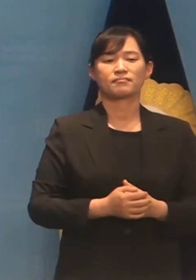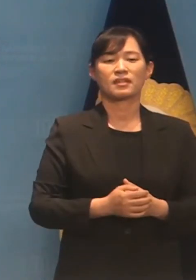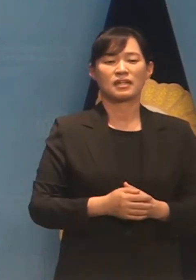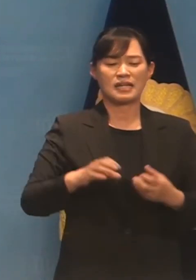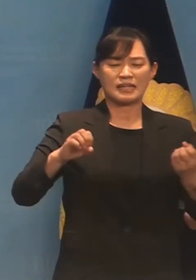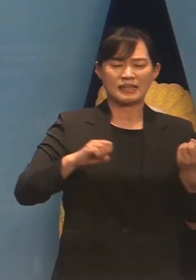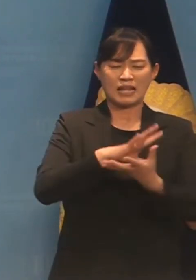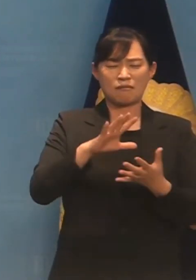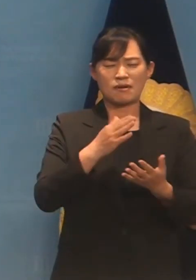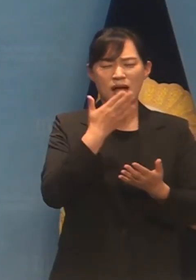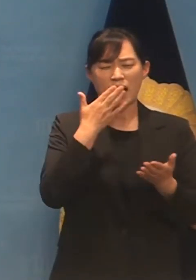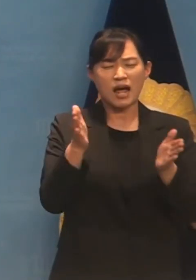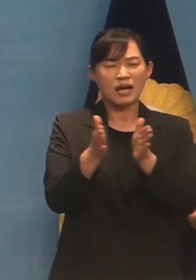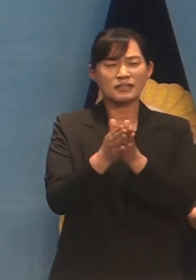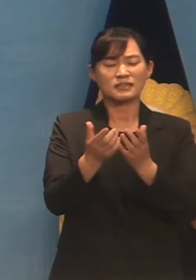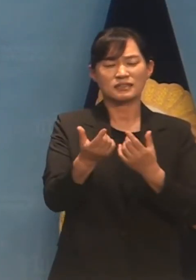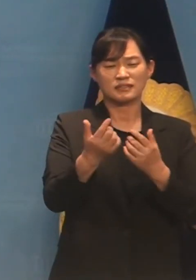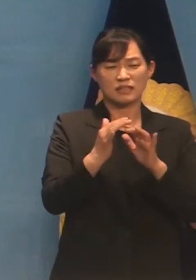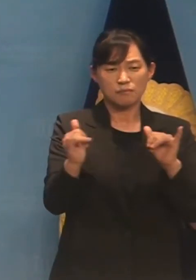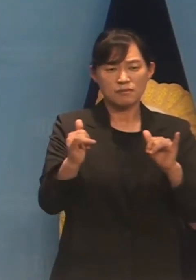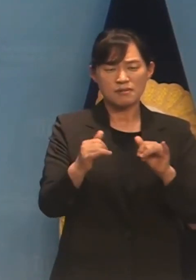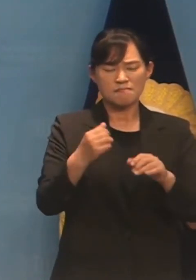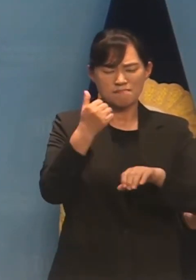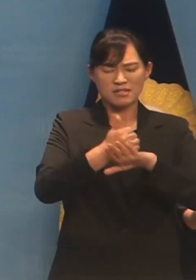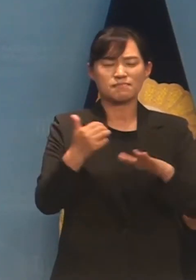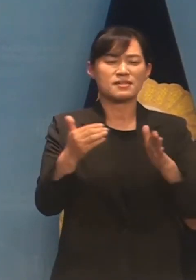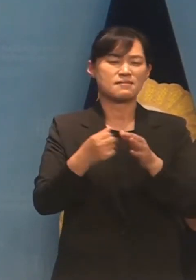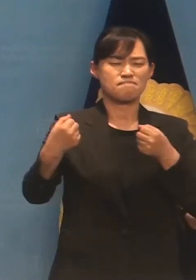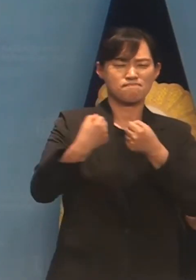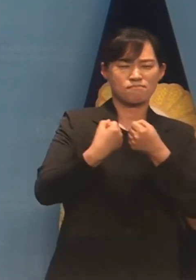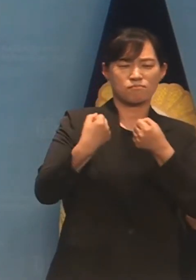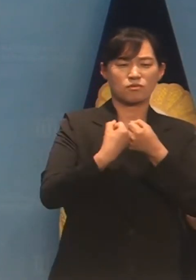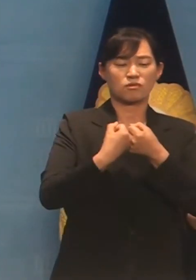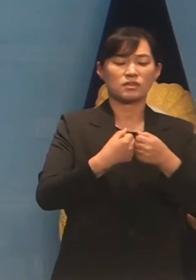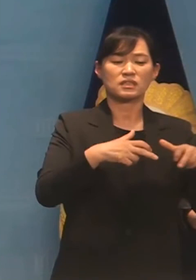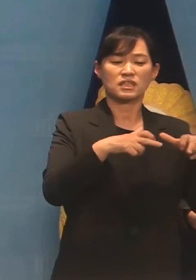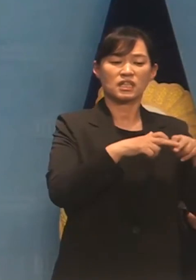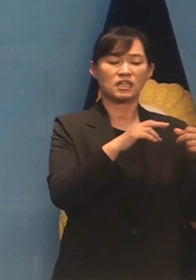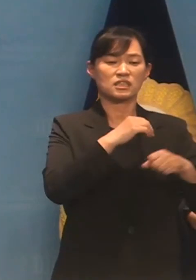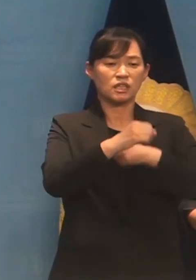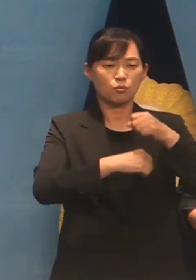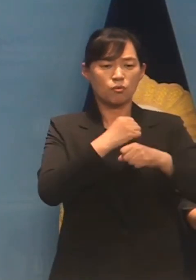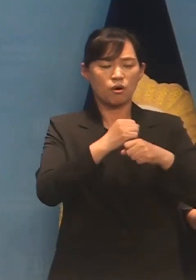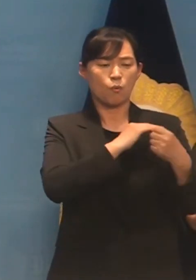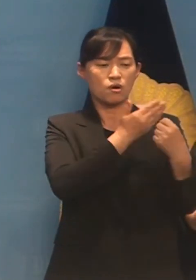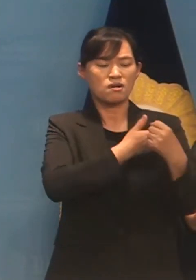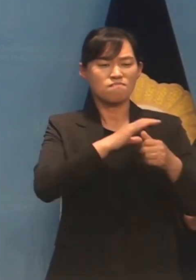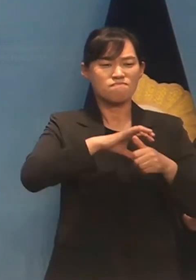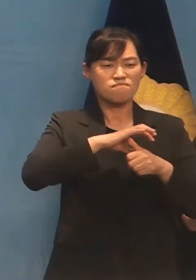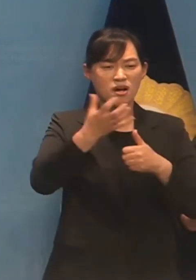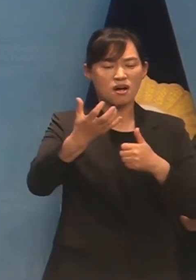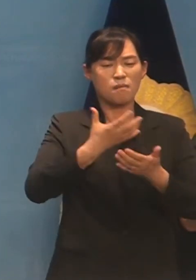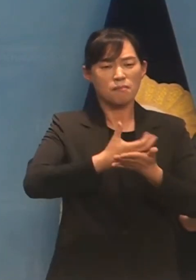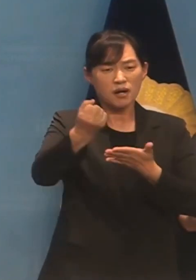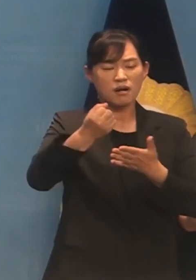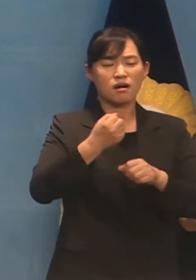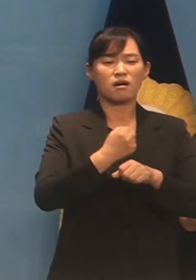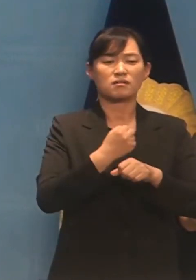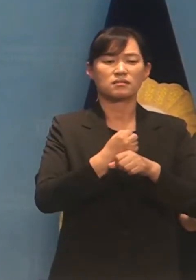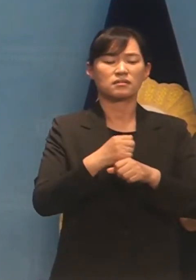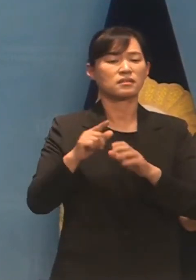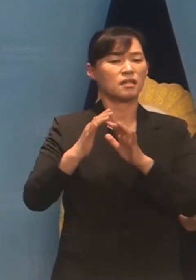내란 동조 세력과 끝까지 싸우고 장애인의 자유와 권리를 박탈하고 혐오를